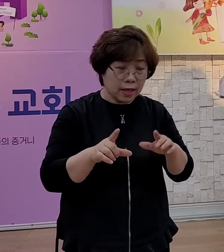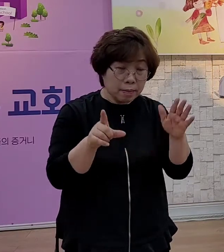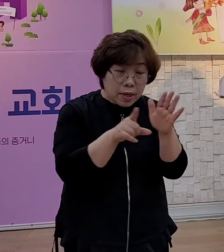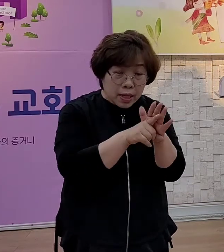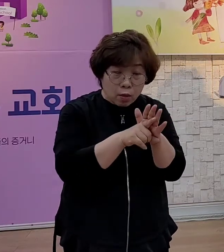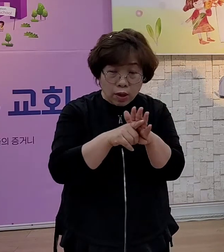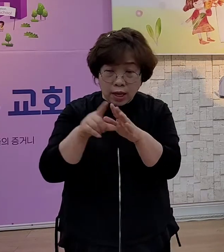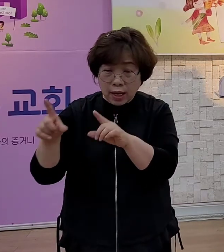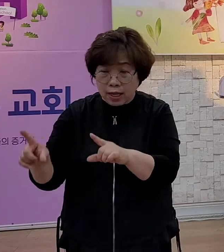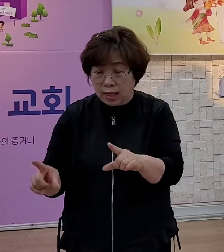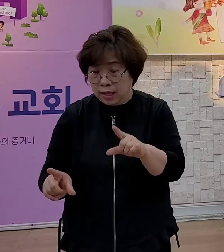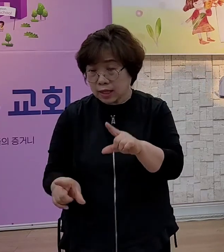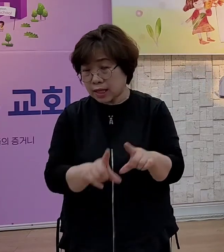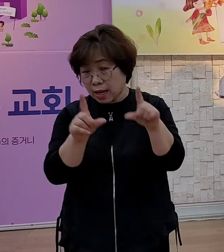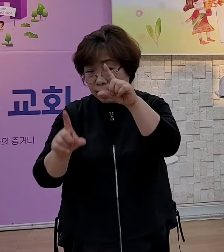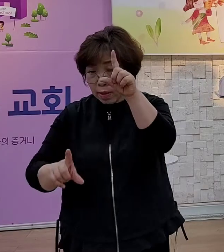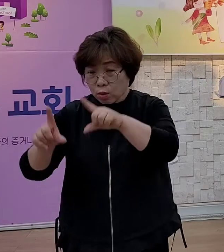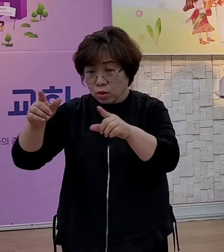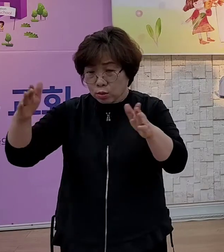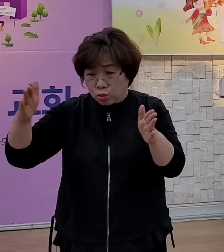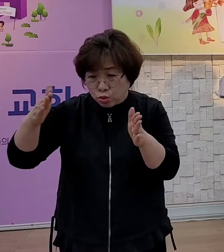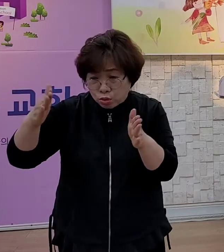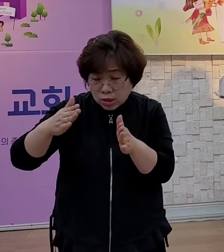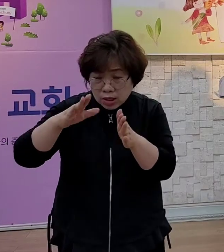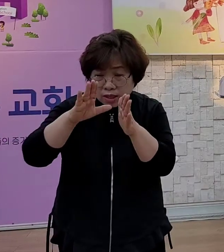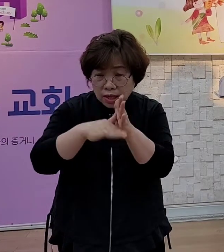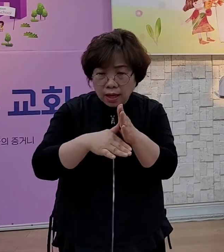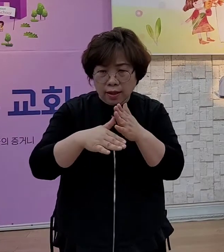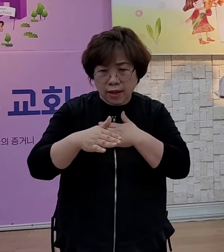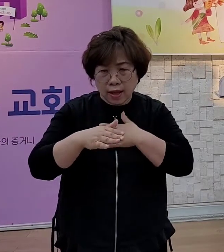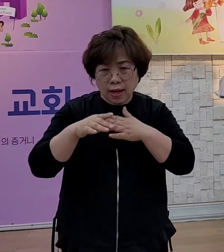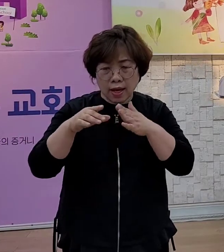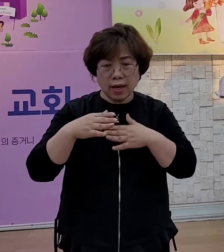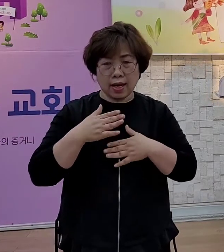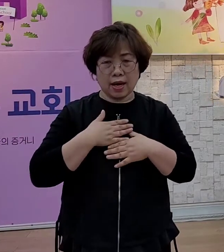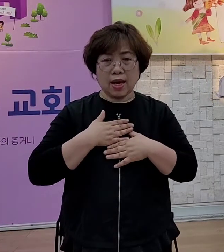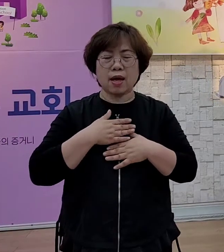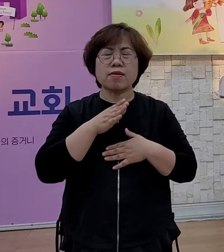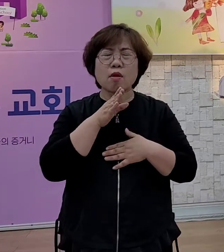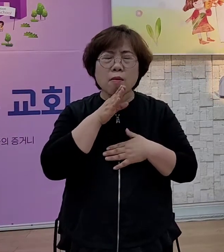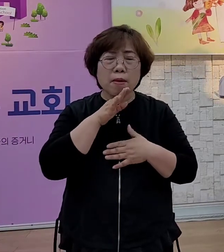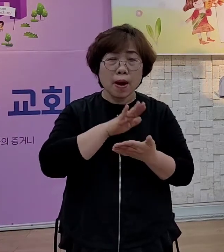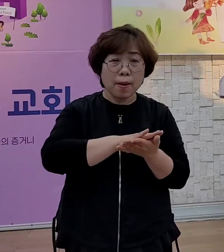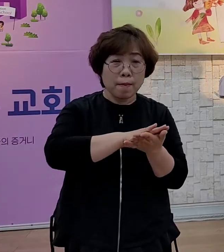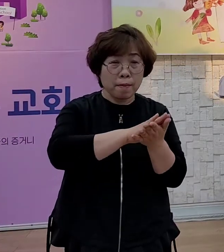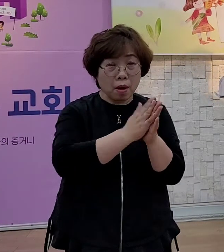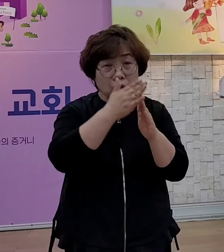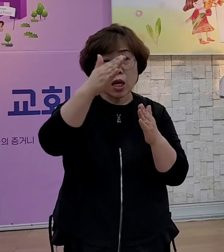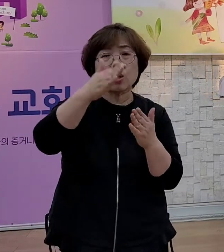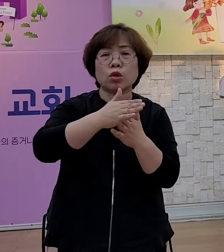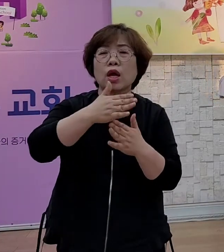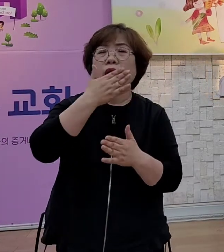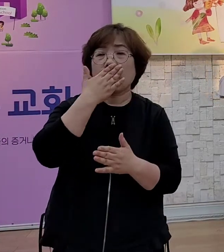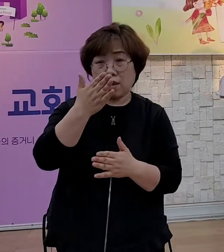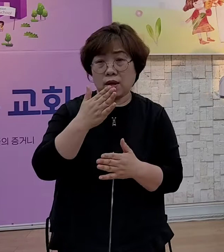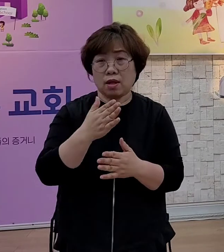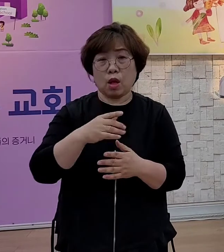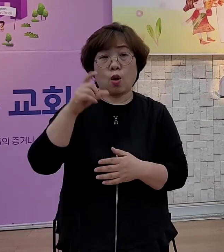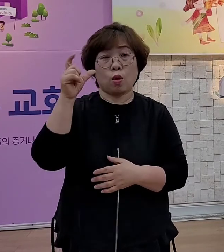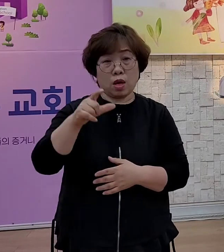이 말씀을 하고 있는 것이죠. 어떻게 하면 될까요? 여러분, 그래서 오늘